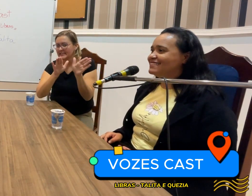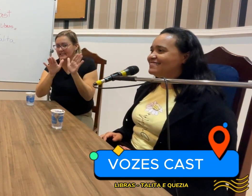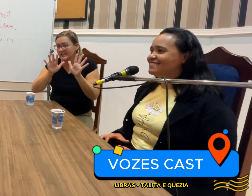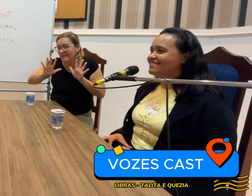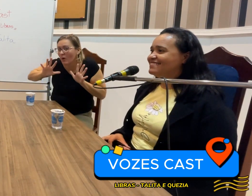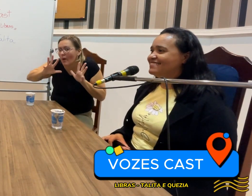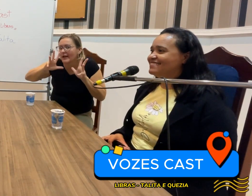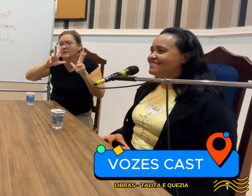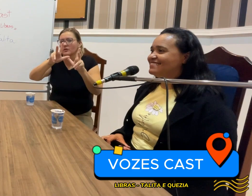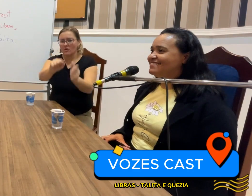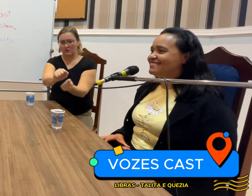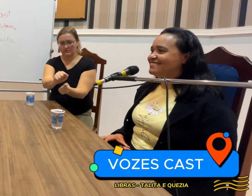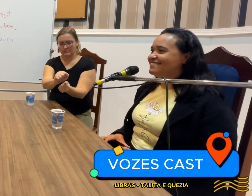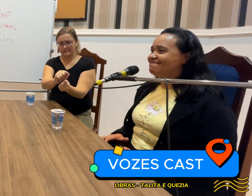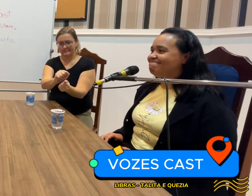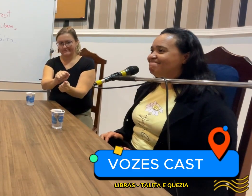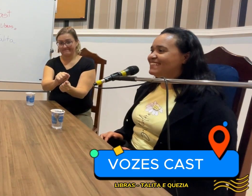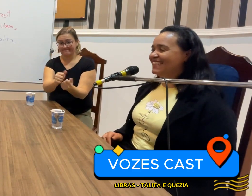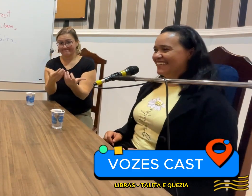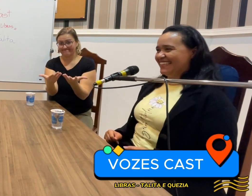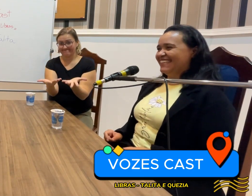pessoas?